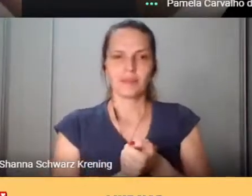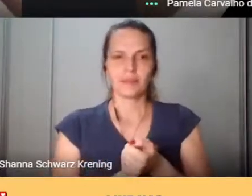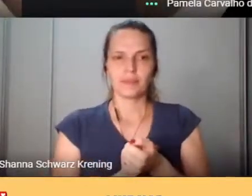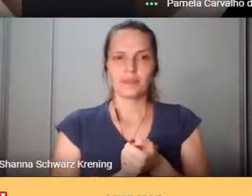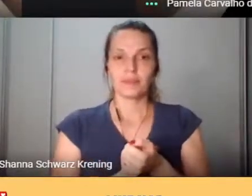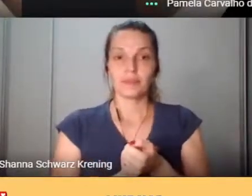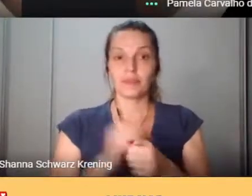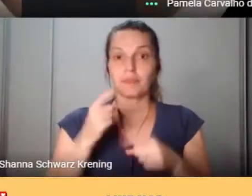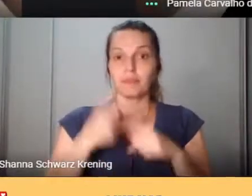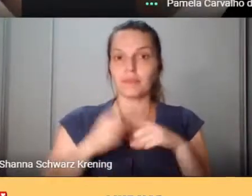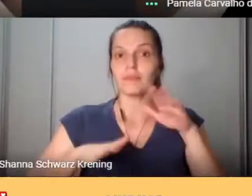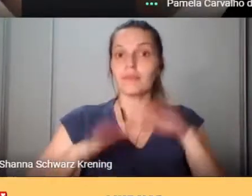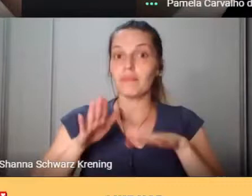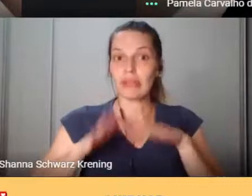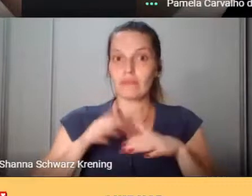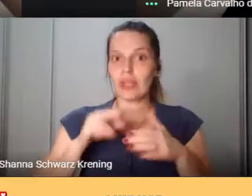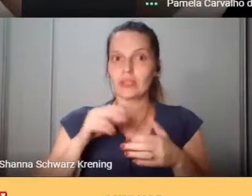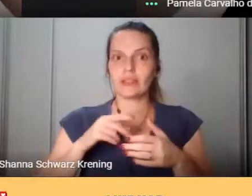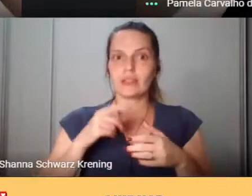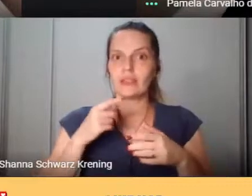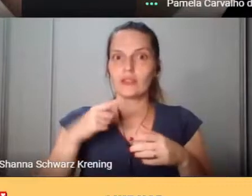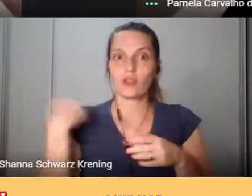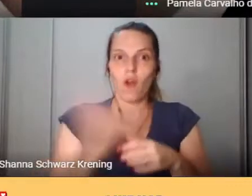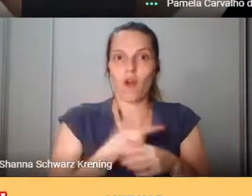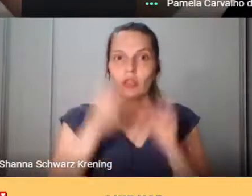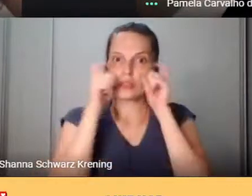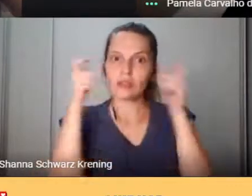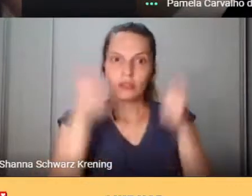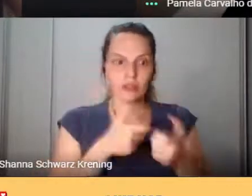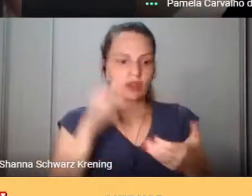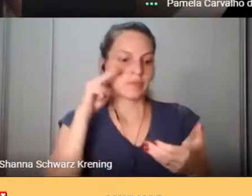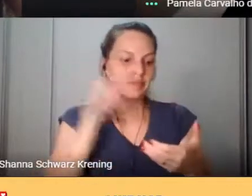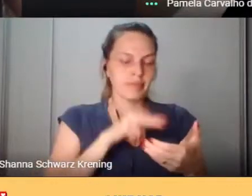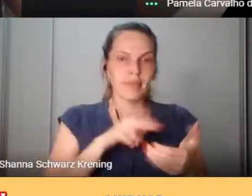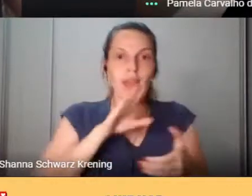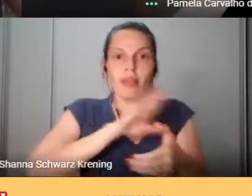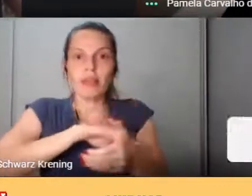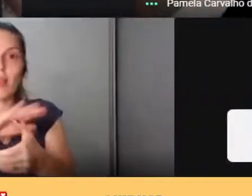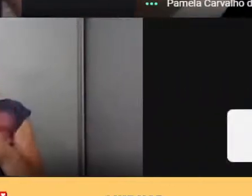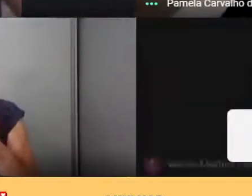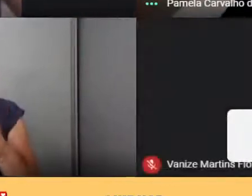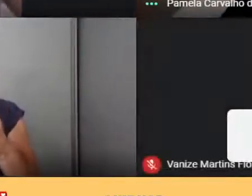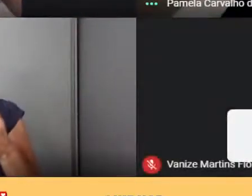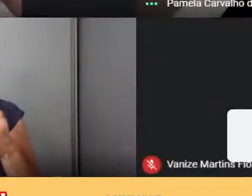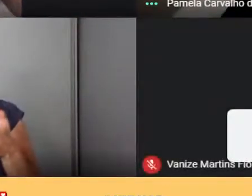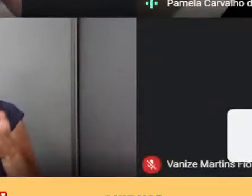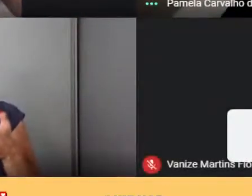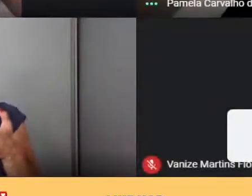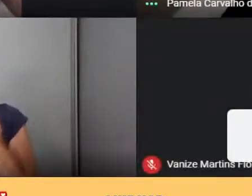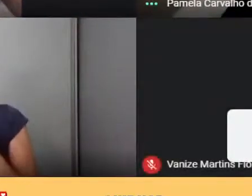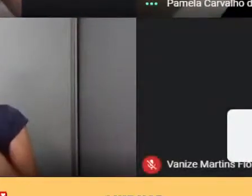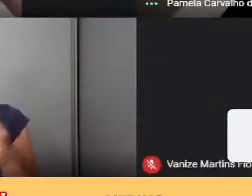tempo inteiro, e isso tem muito a ver nesse momento com essa nossa necessidade